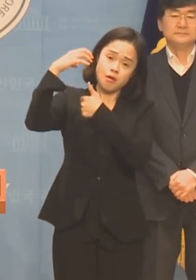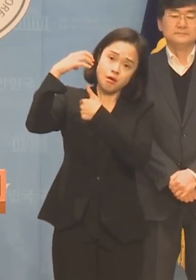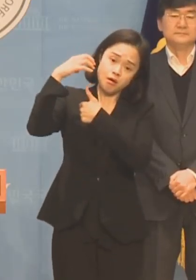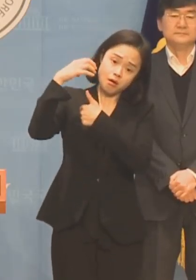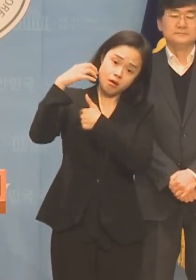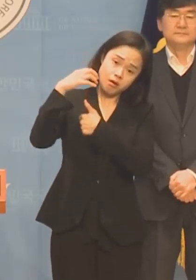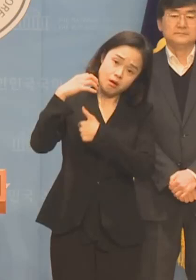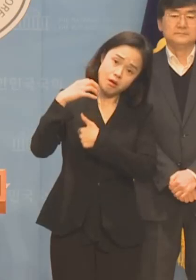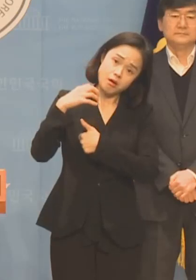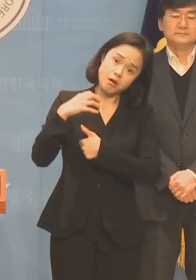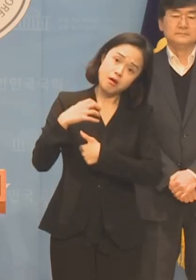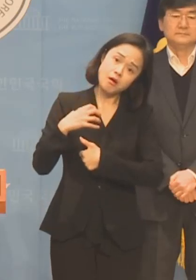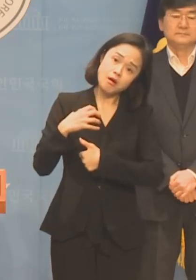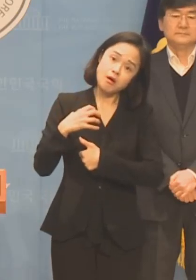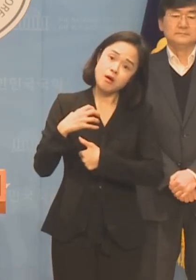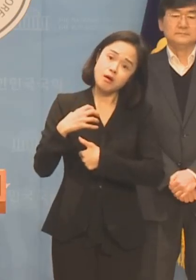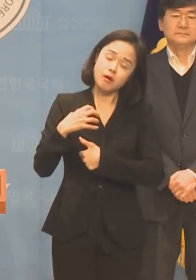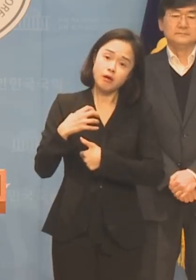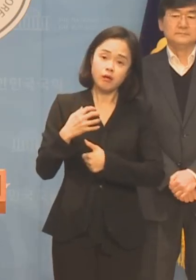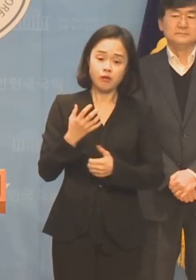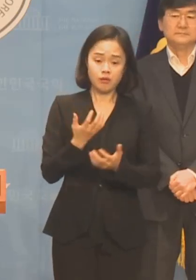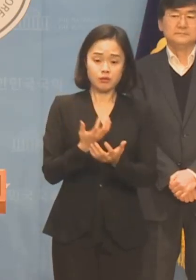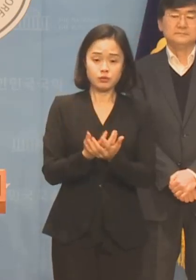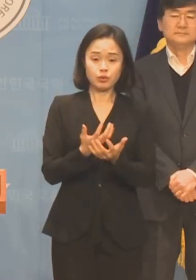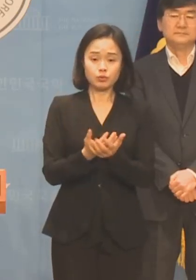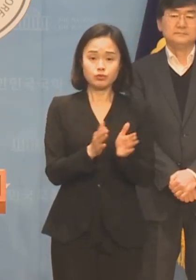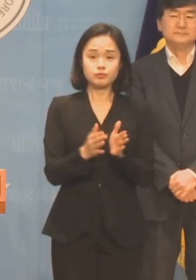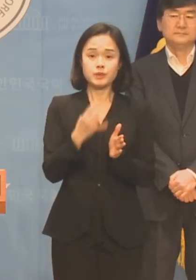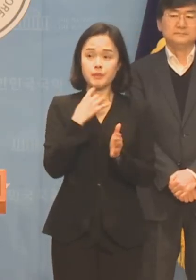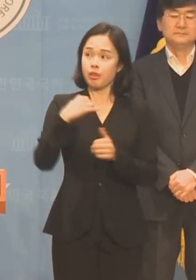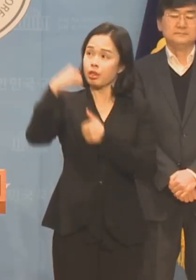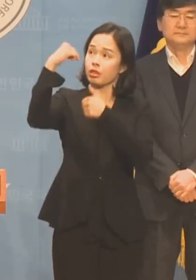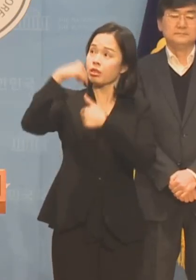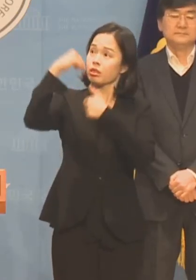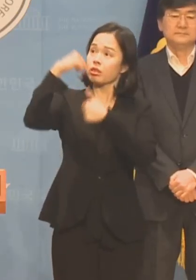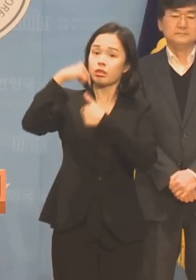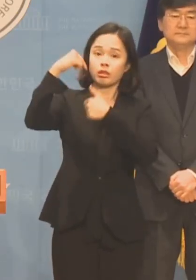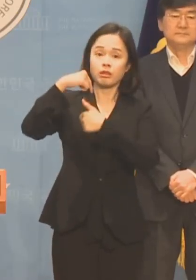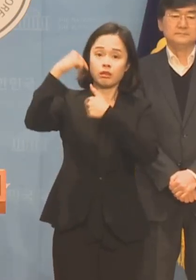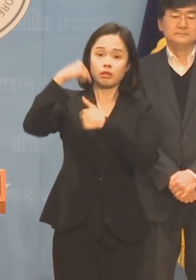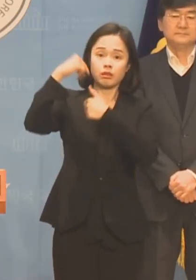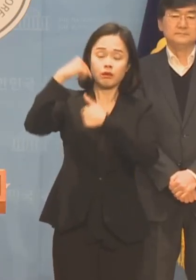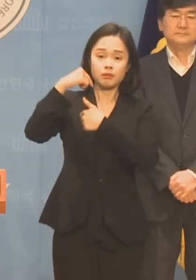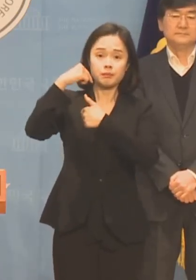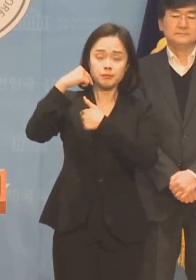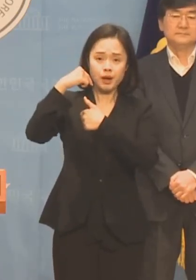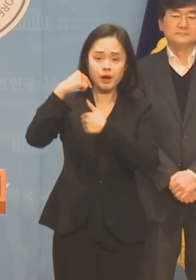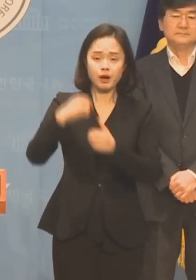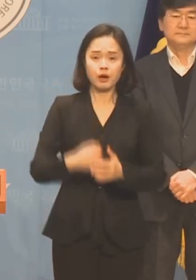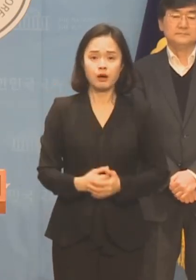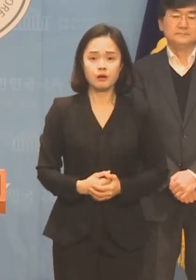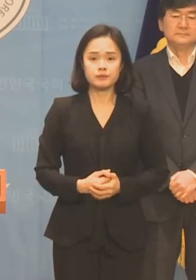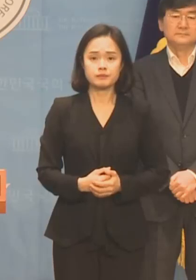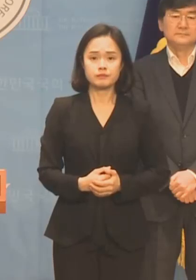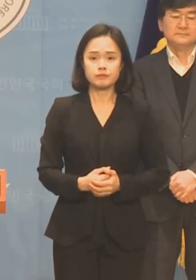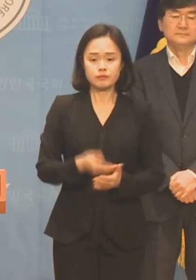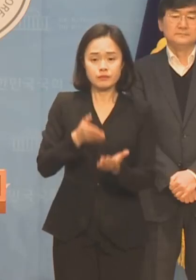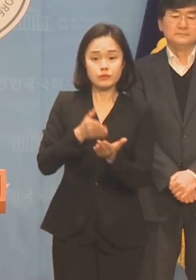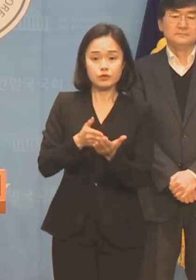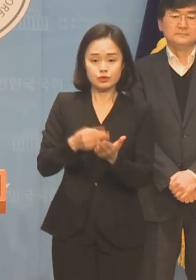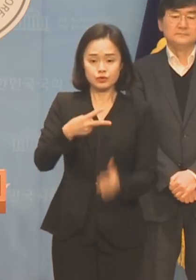준비만 하도록 강요를 당했습니다. 그런 상황에서 돌아온 이후에도 뉴스 데이터 팀이라는